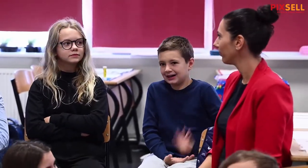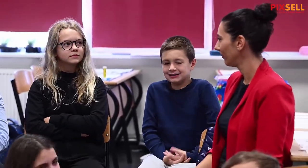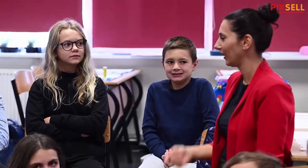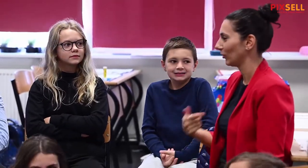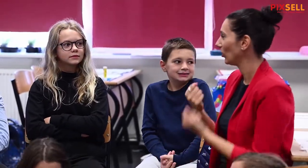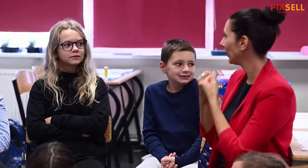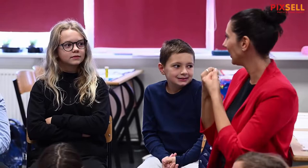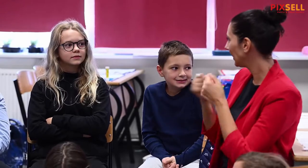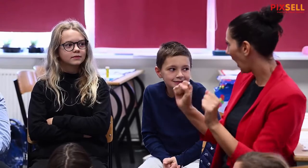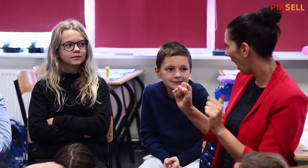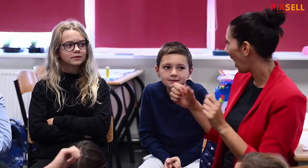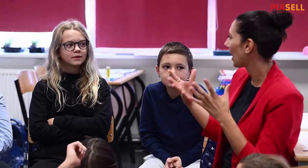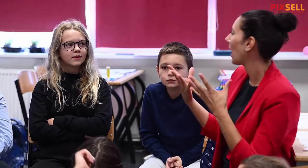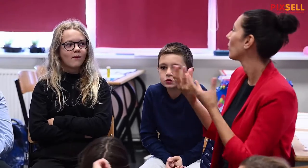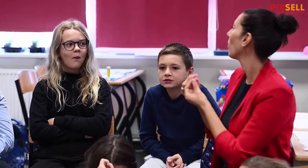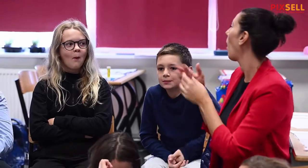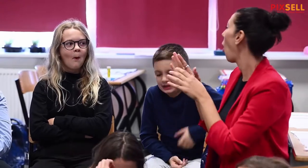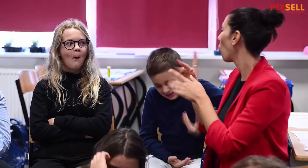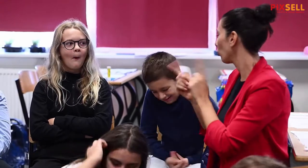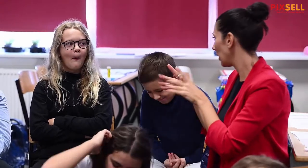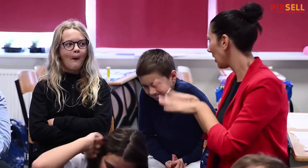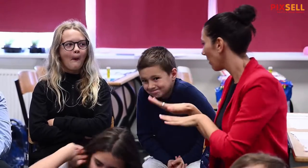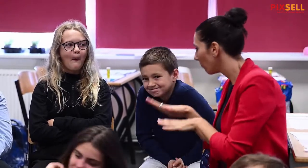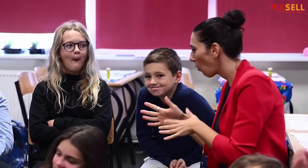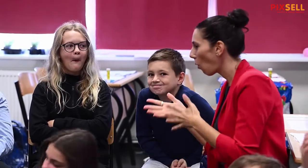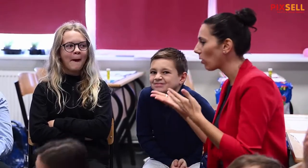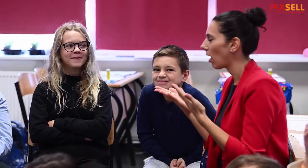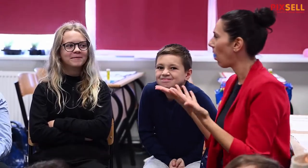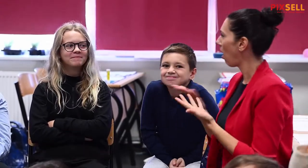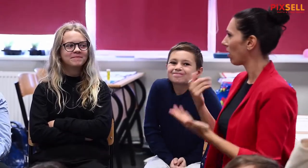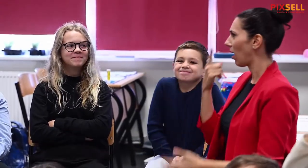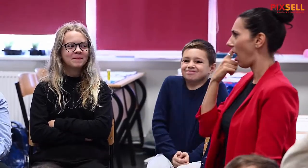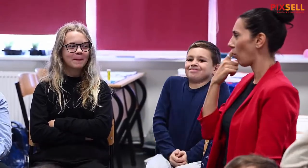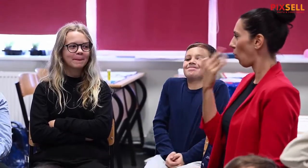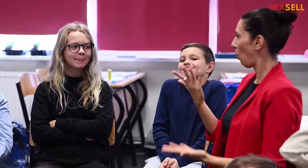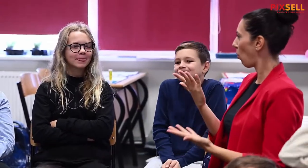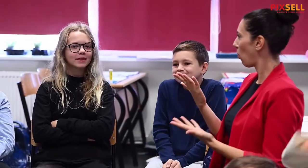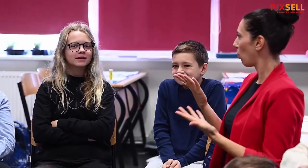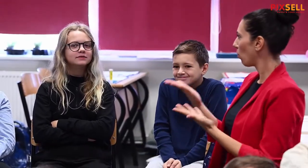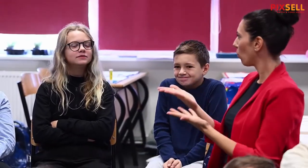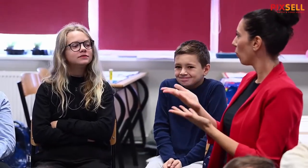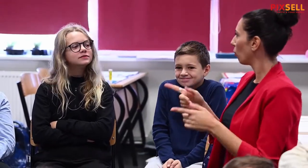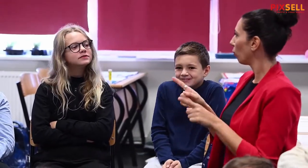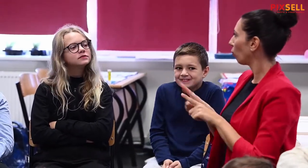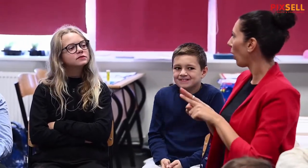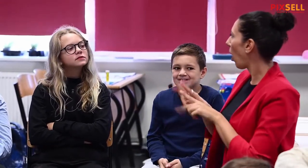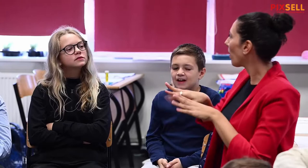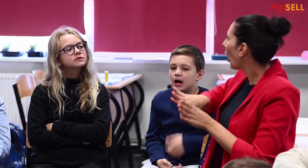Aha, aha. I kako to je izgledalo? Jeste to pod nekakvim posebnim satom radili?